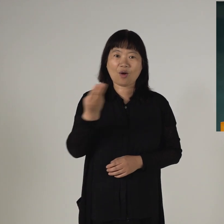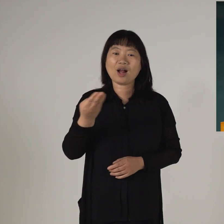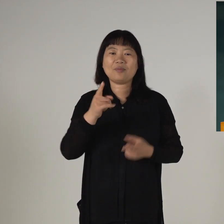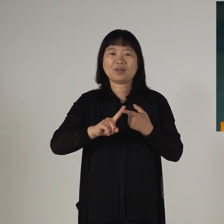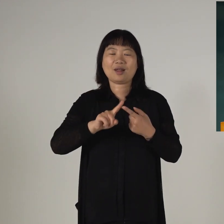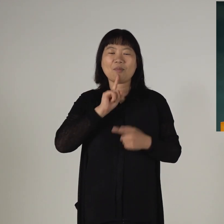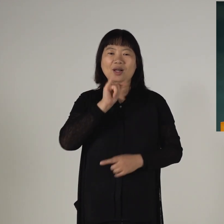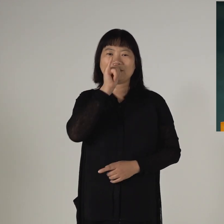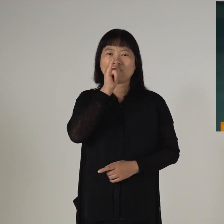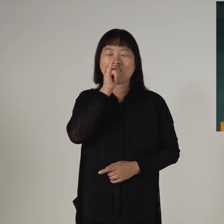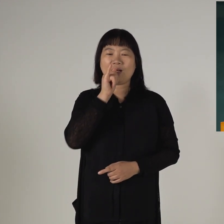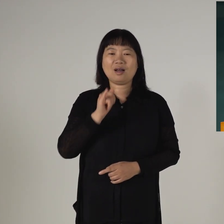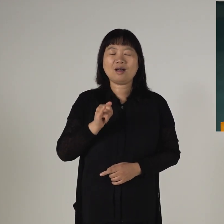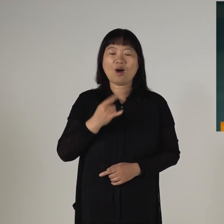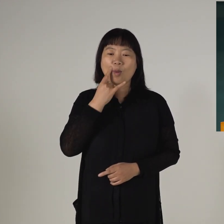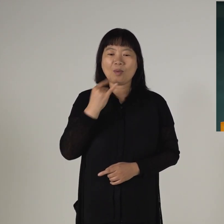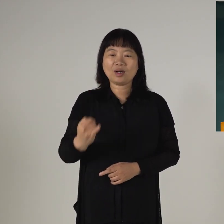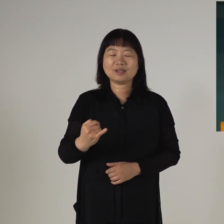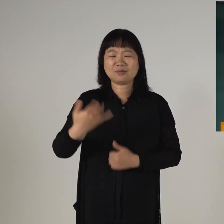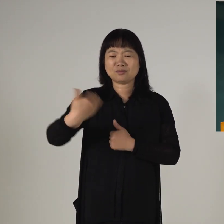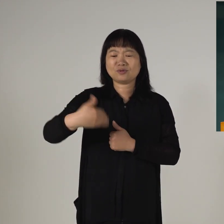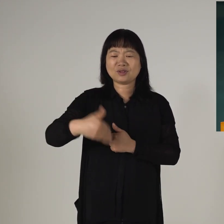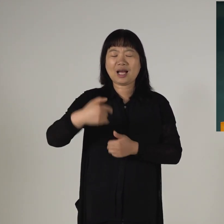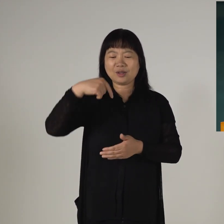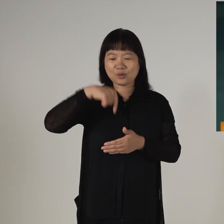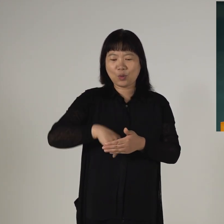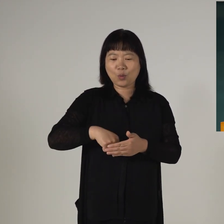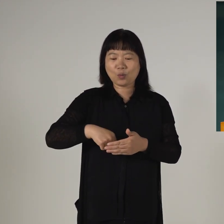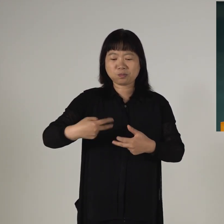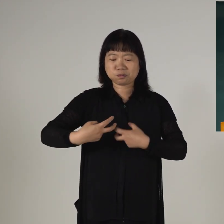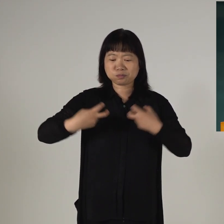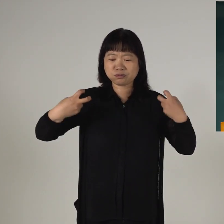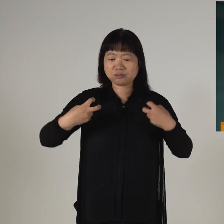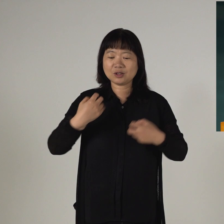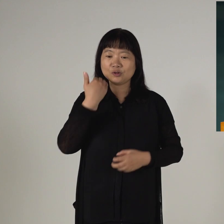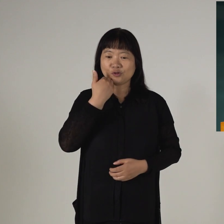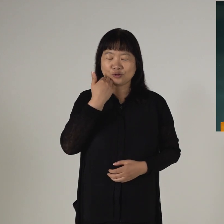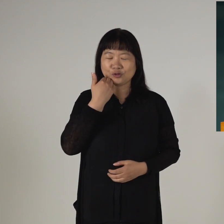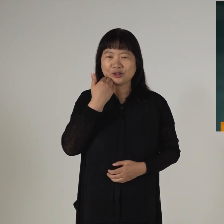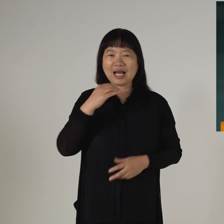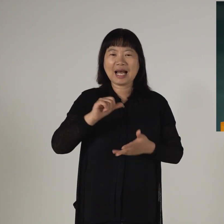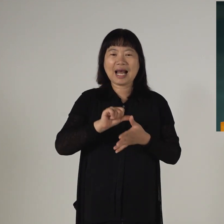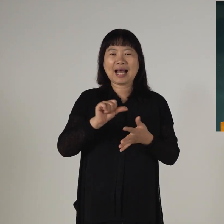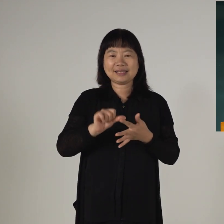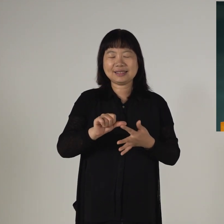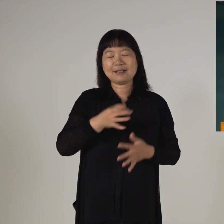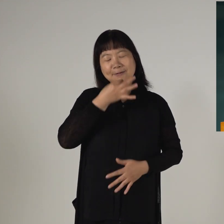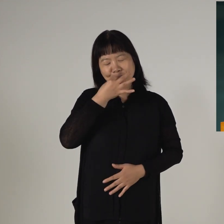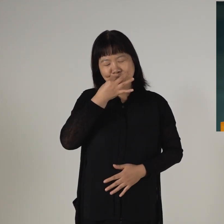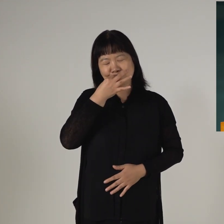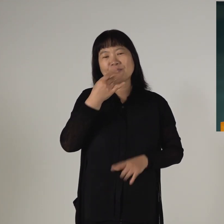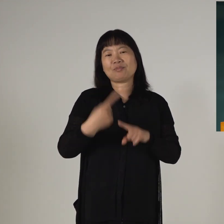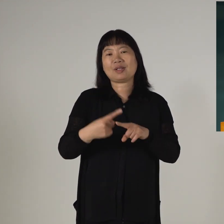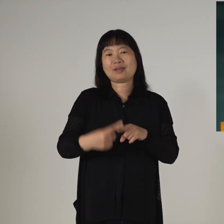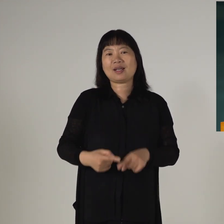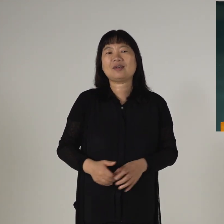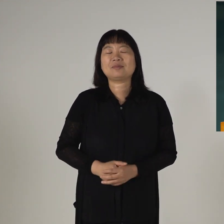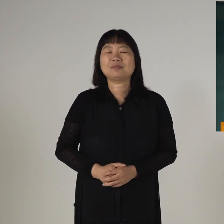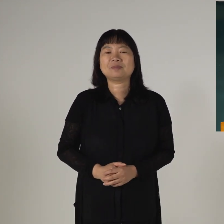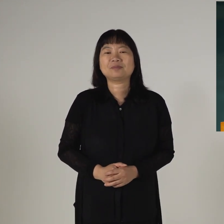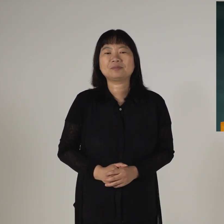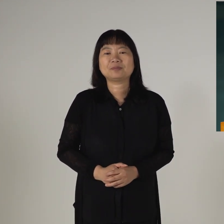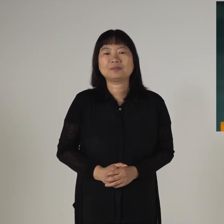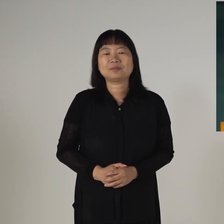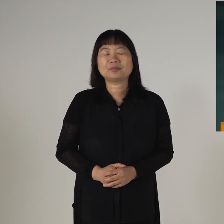사실 이 어머니의 청탁의 그 속내는 누구의 욕망이기도 했습니까? 예, 두